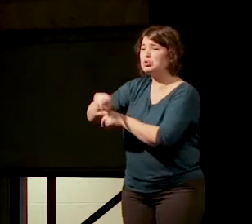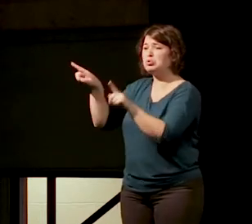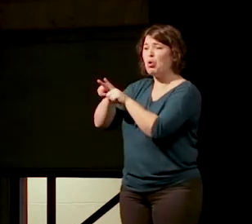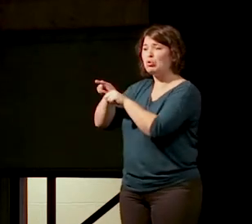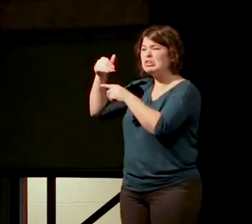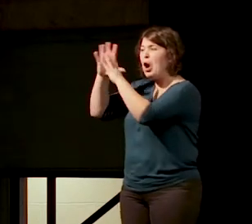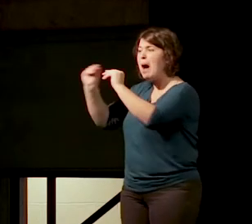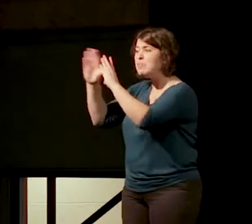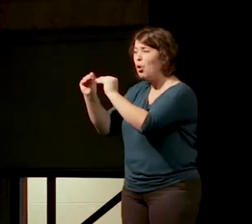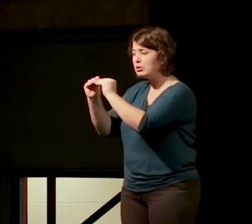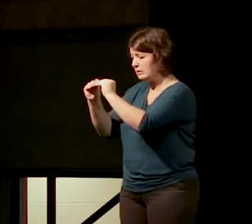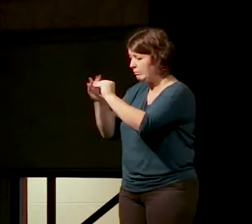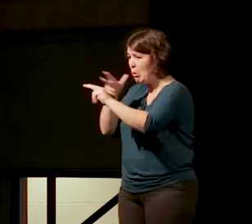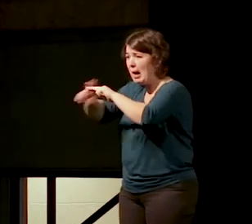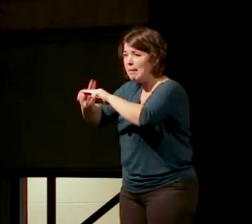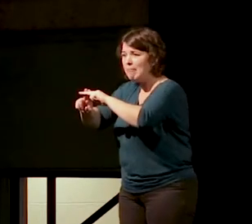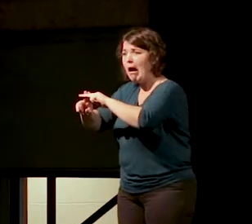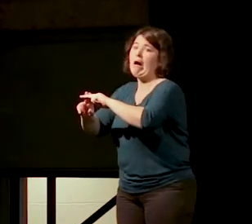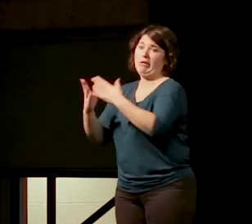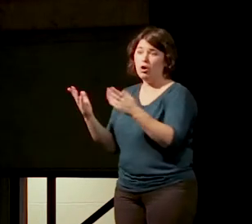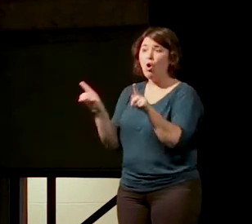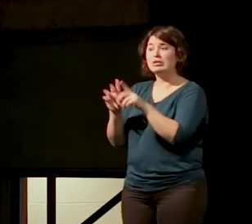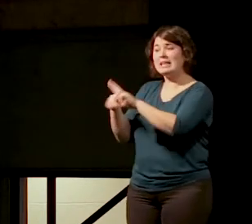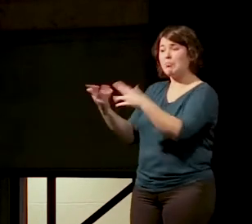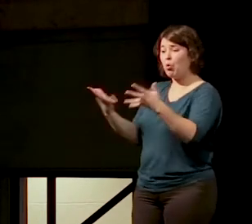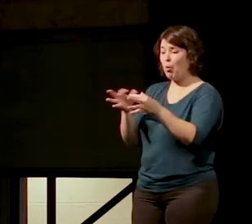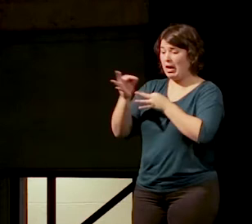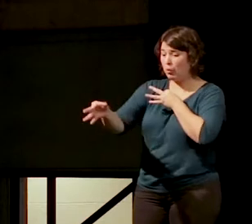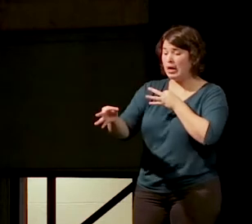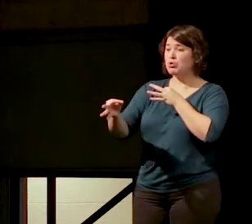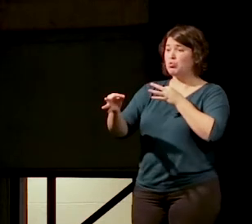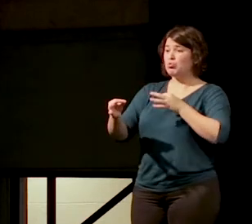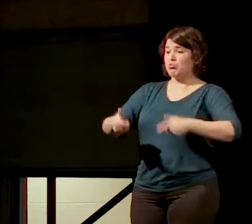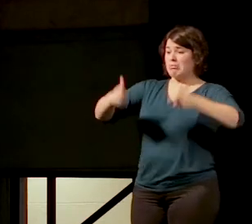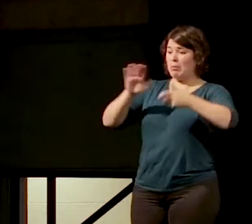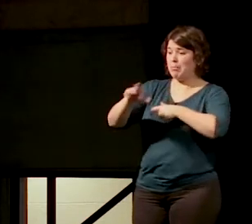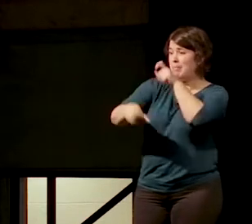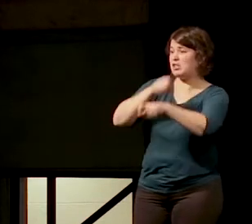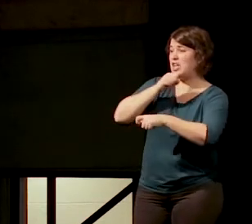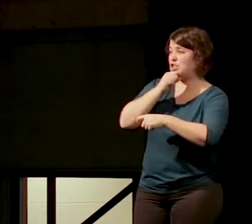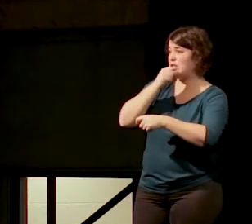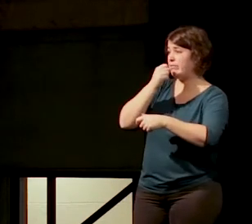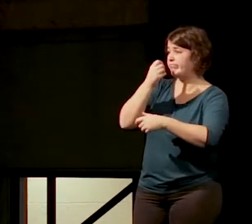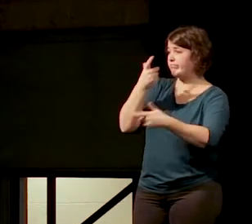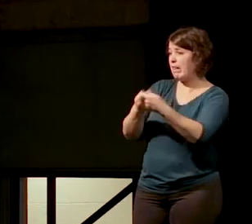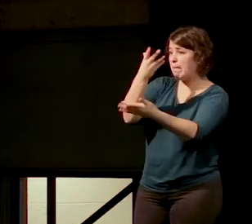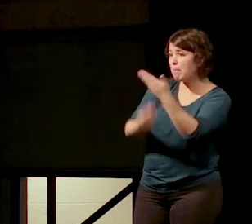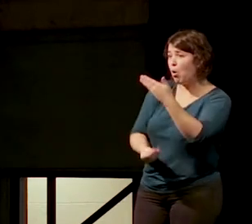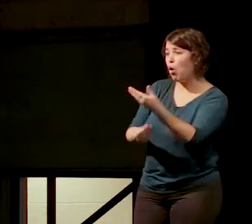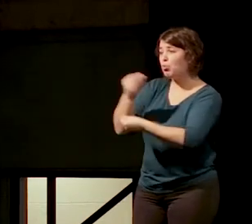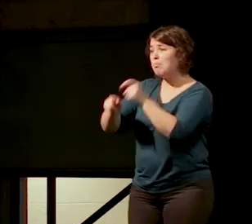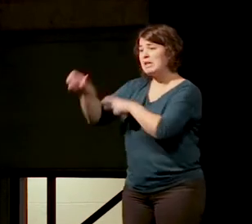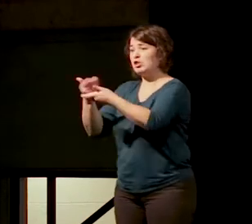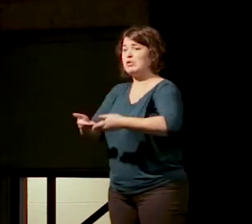présence d'amiante. Dites-lui aussi que Gouesnou a un déficit de logements, d'appartements adaptés aux seniors ou aux personnes en situation